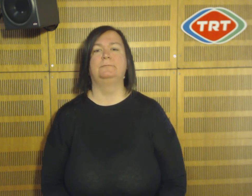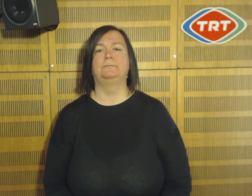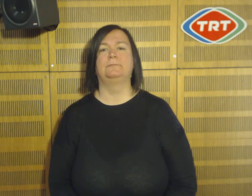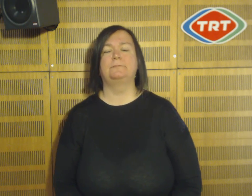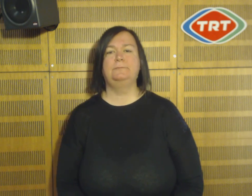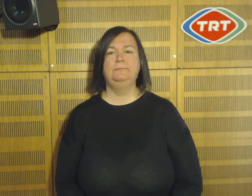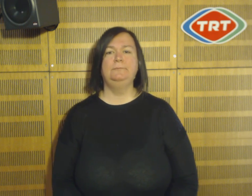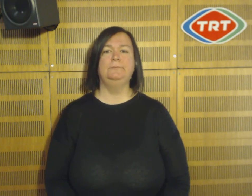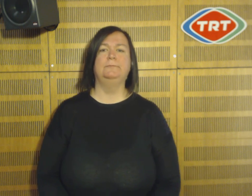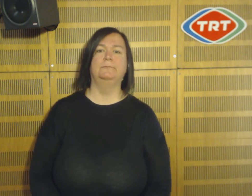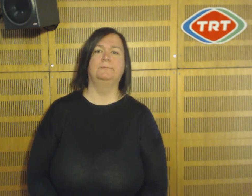bekliyoruz